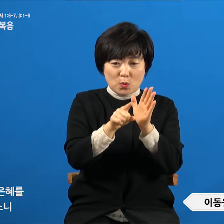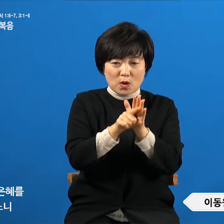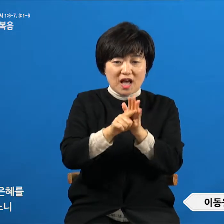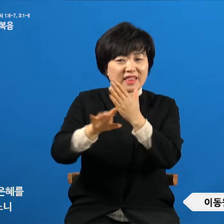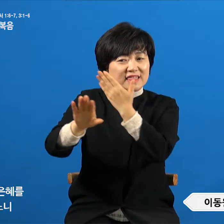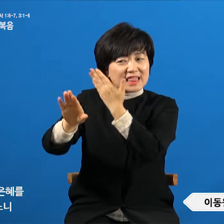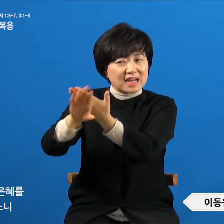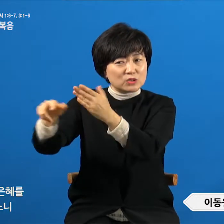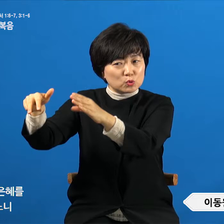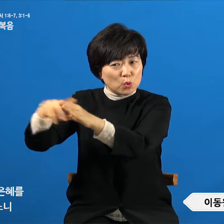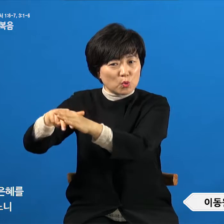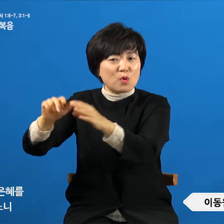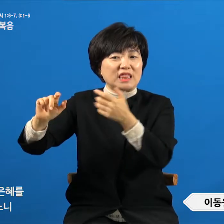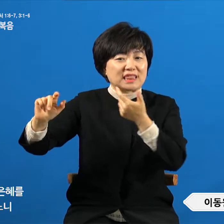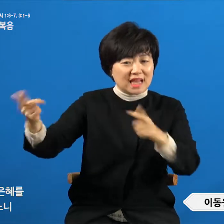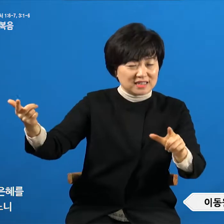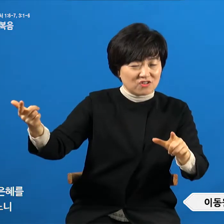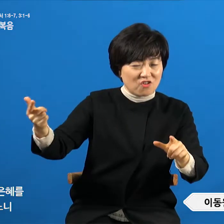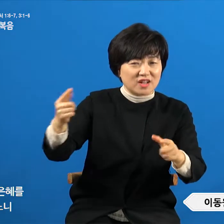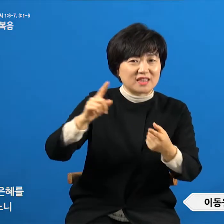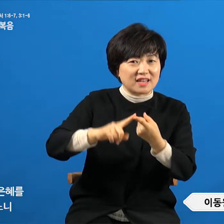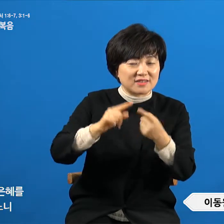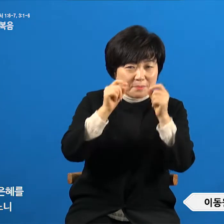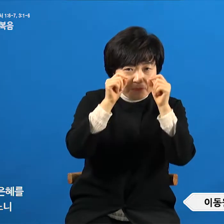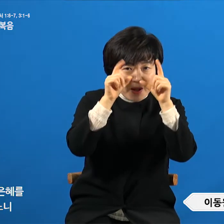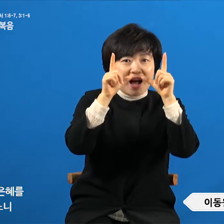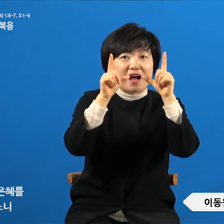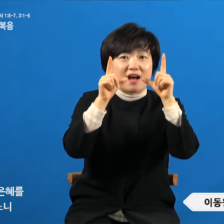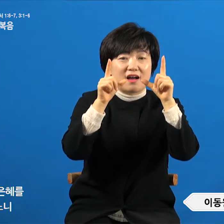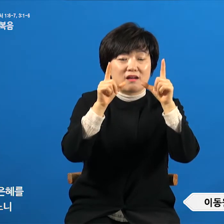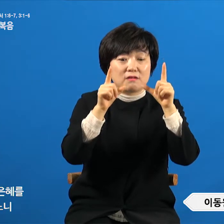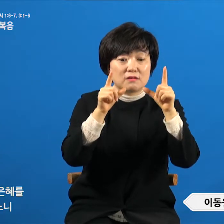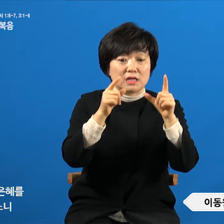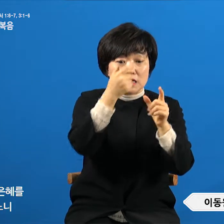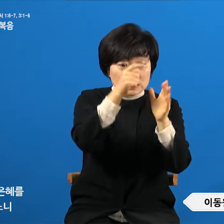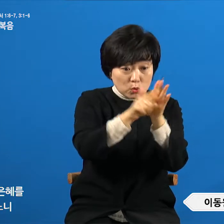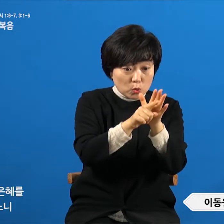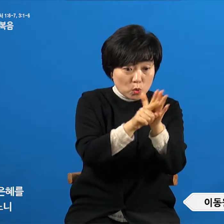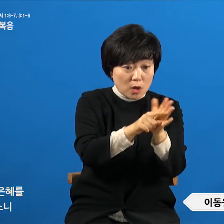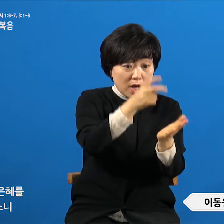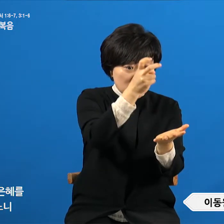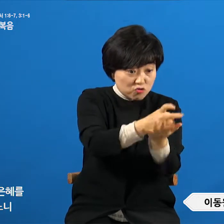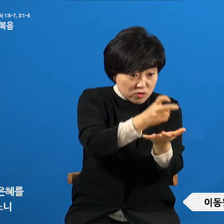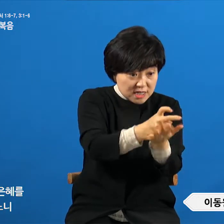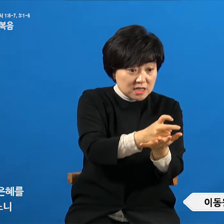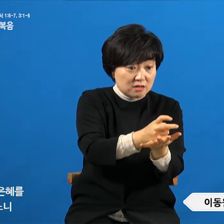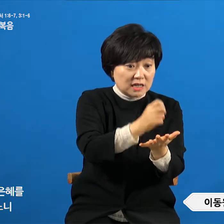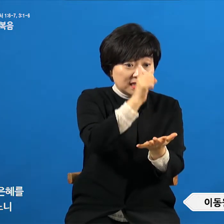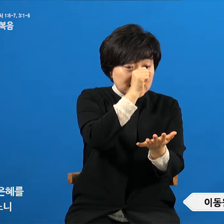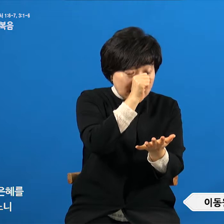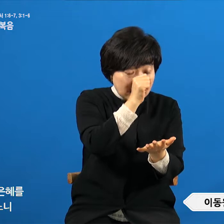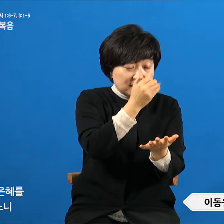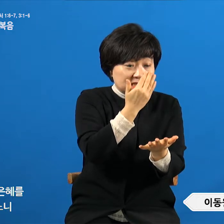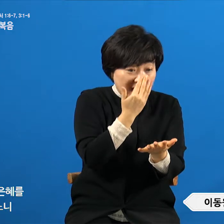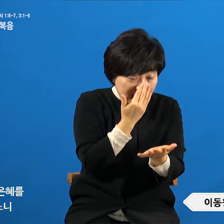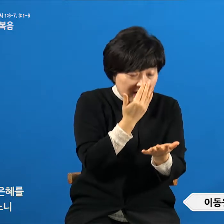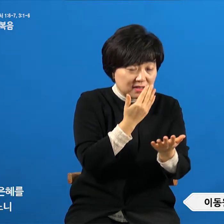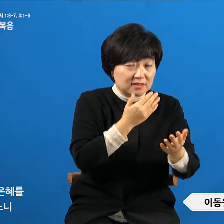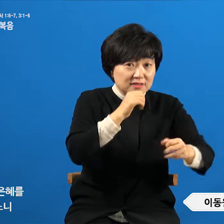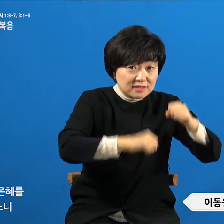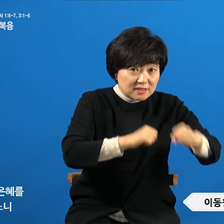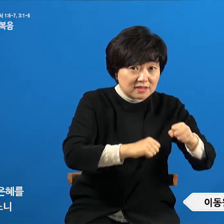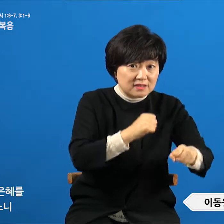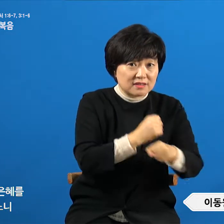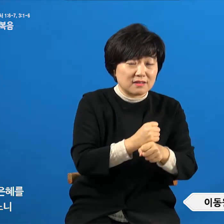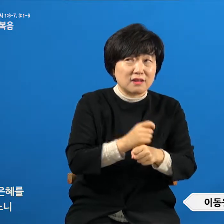종교와 어떻게 다른가 눈을 떴어요. 기독교가 단순한 윤리적 체계, 도덕적 체계, 착한 일 많이 하라. 그러면